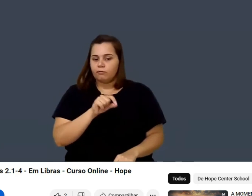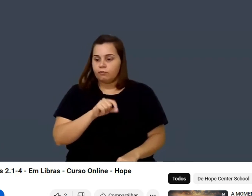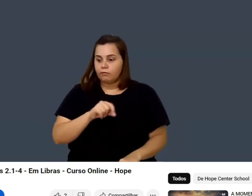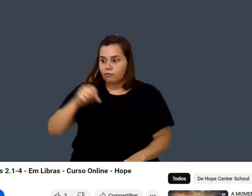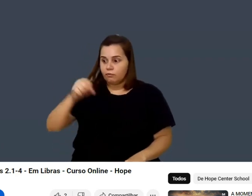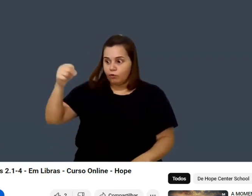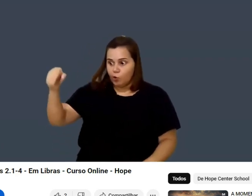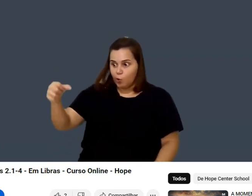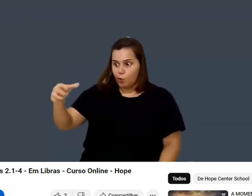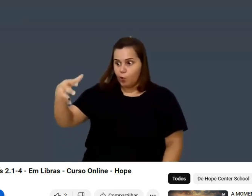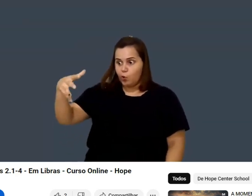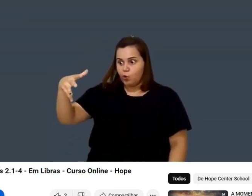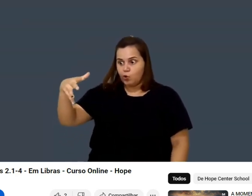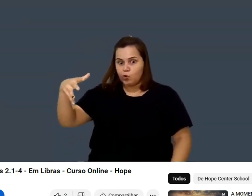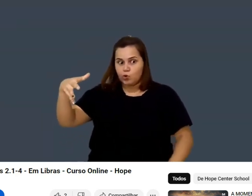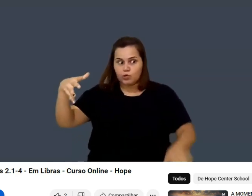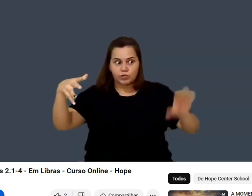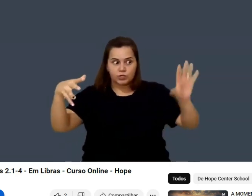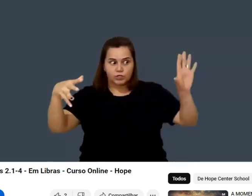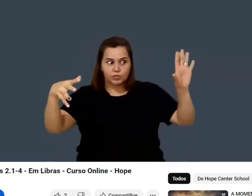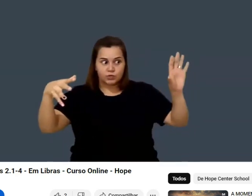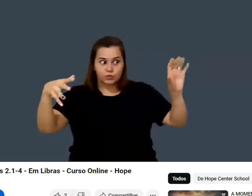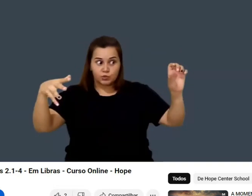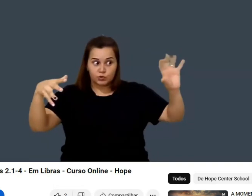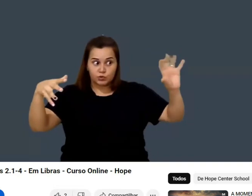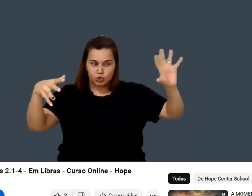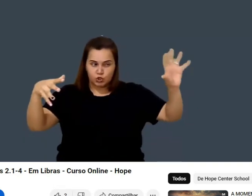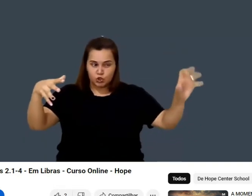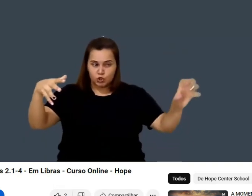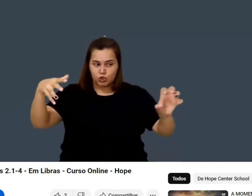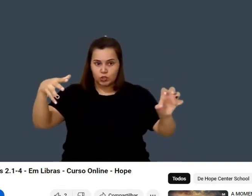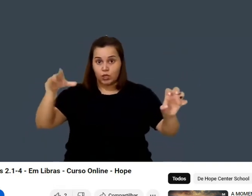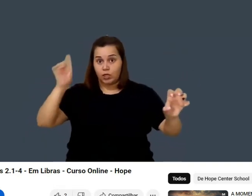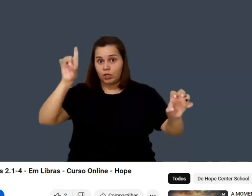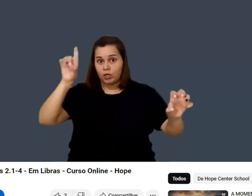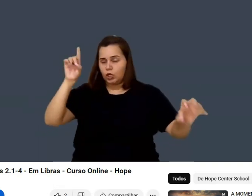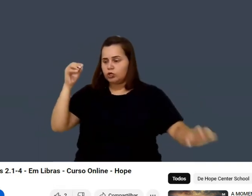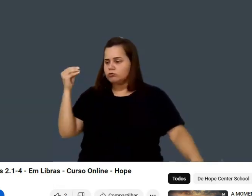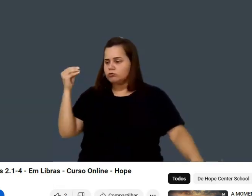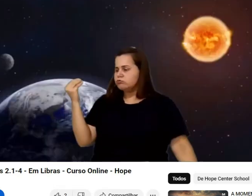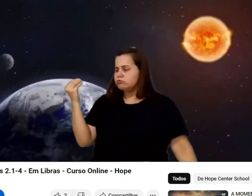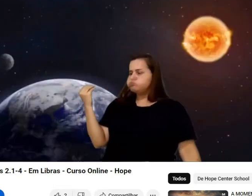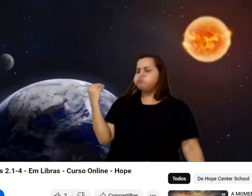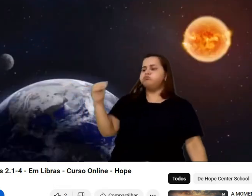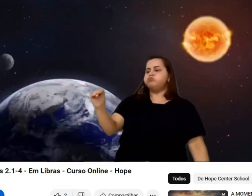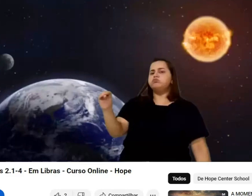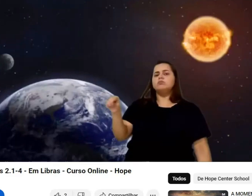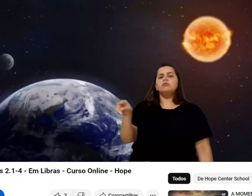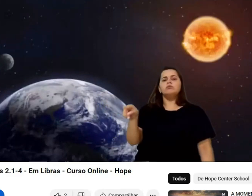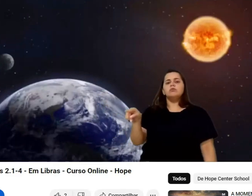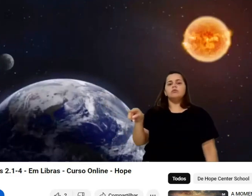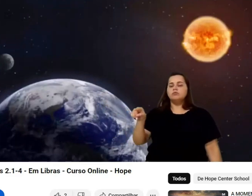Vê como ela vai criando uma narrativa diferente, né? Então, o Sol e a Lua, ó, o